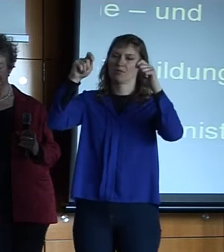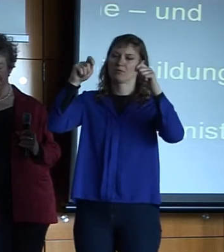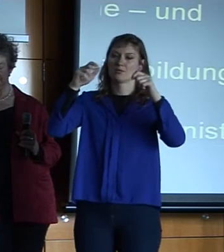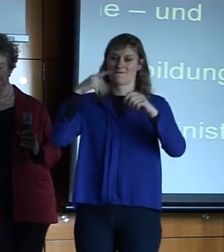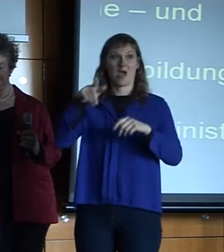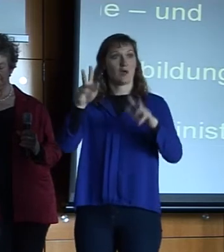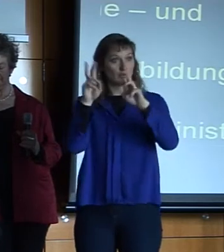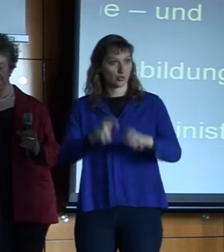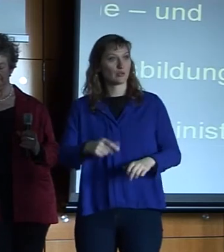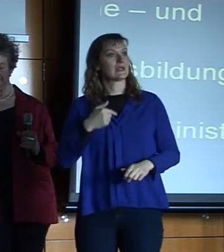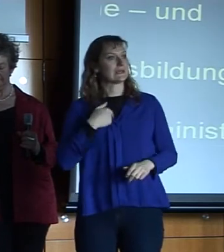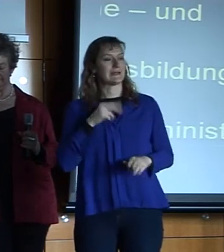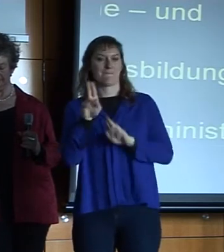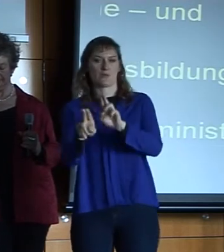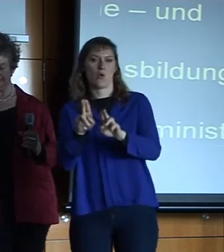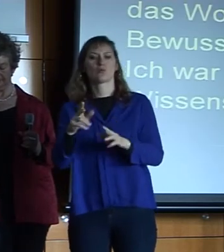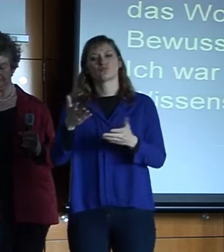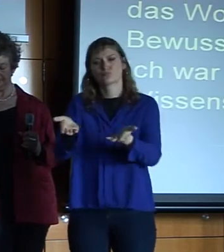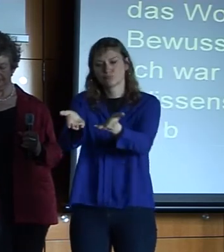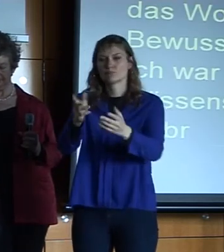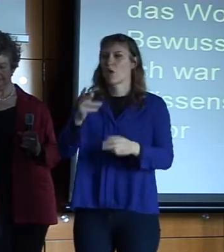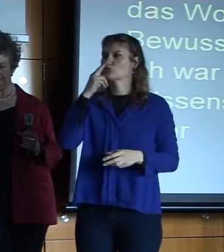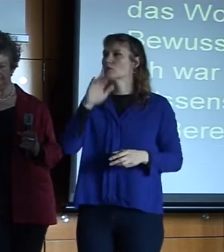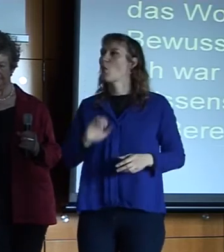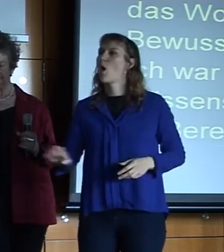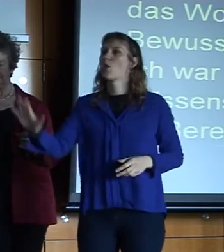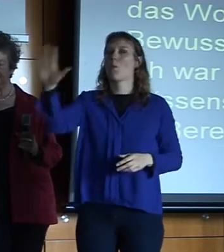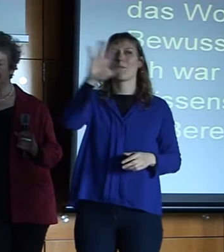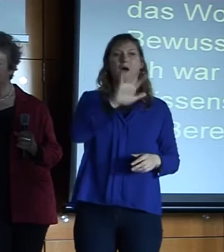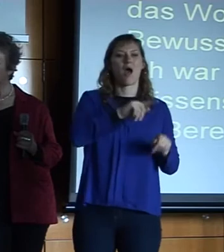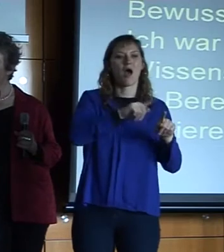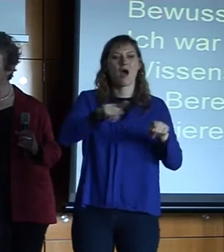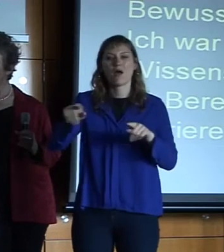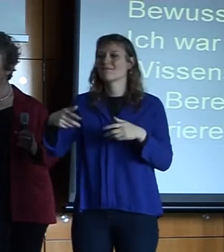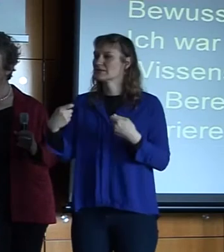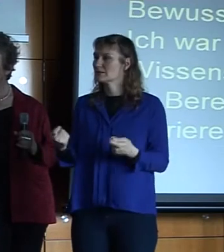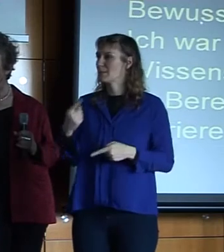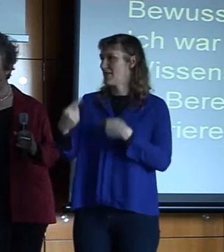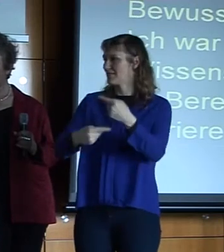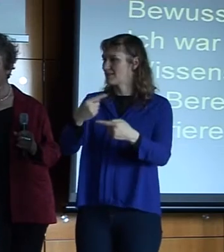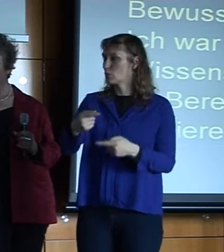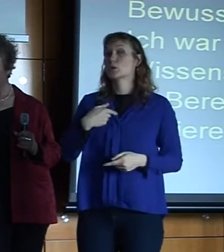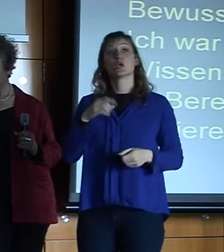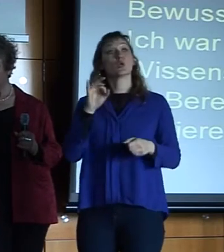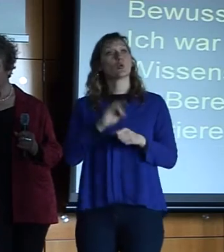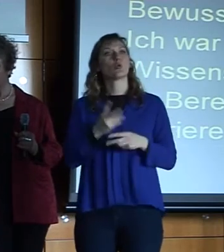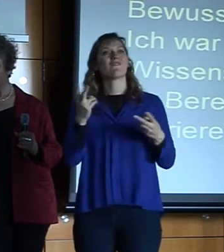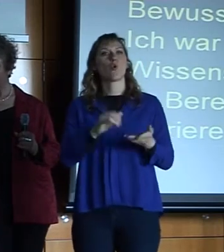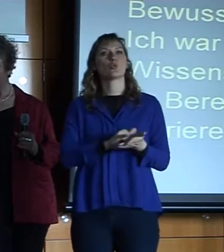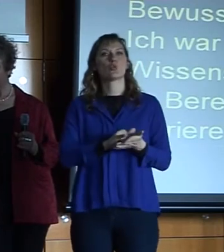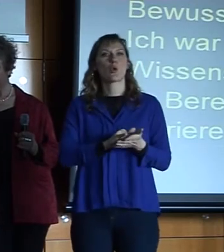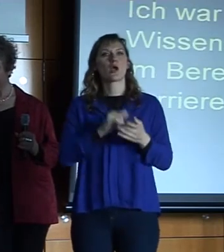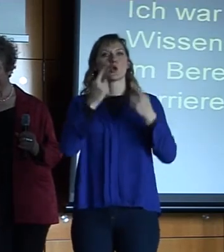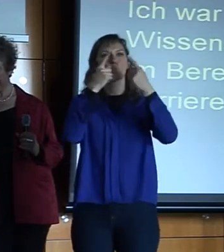betreut, auch auf europäischer Ebene, und habe gesehen, was sich in Europa da entwickelt hat. Und ich hatte auch das Glück, an der New York